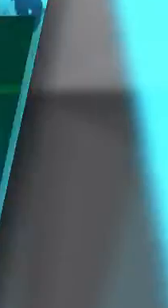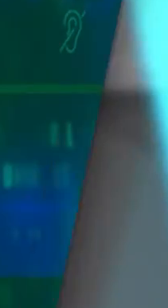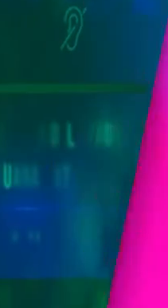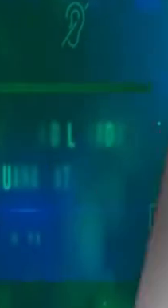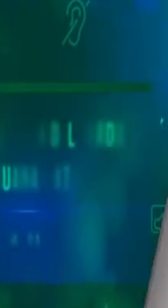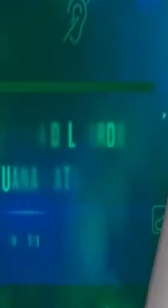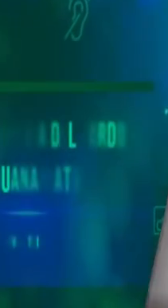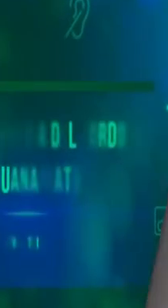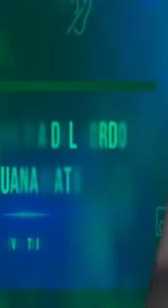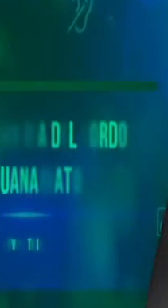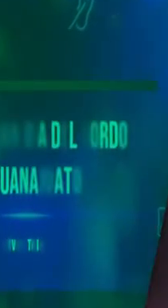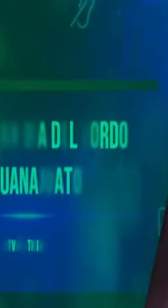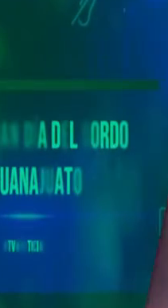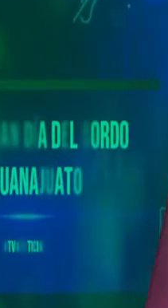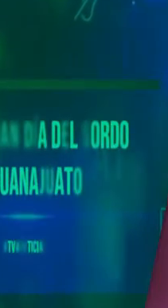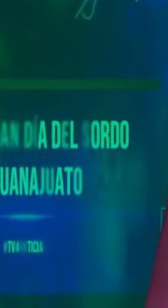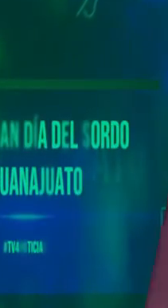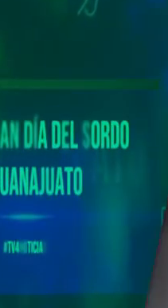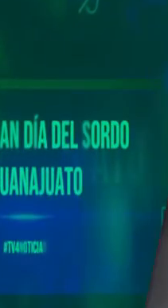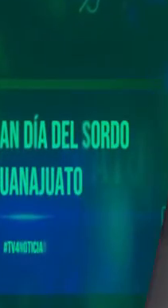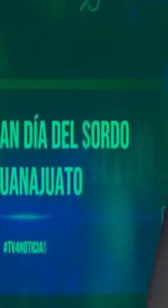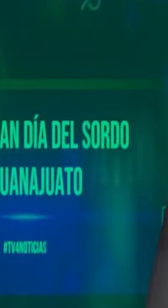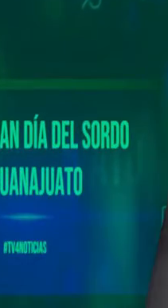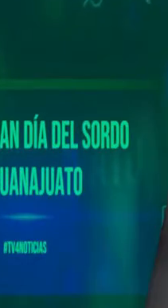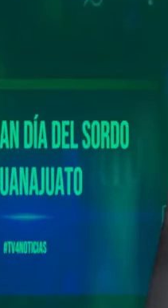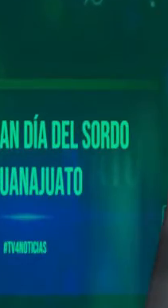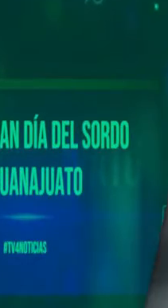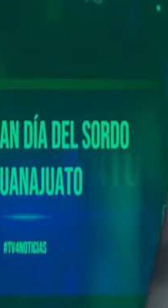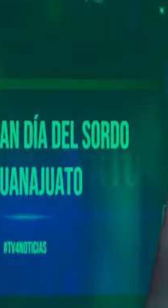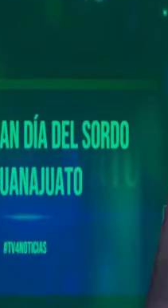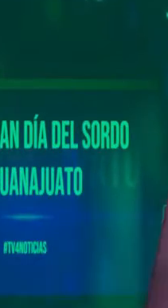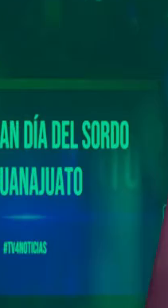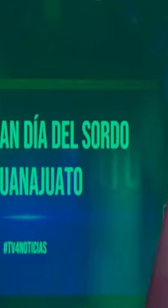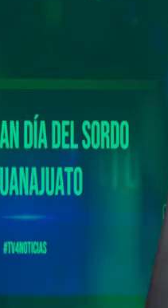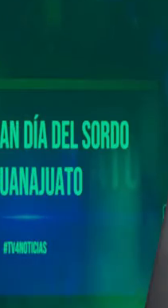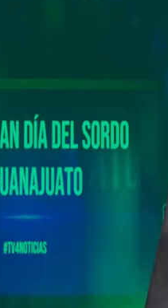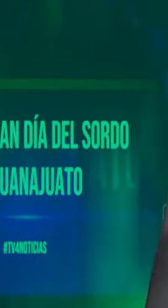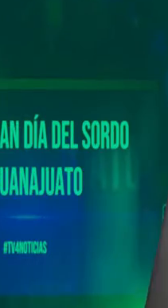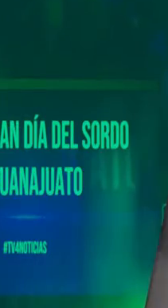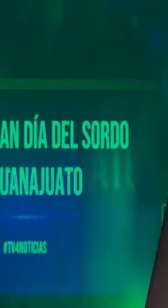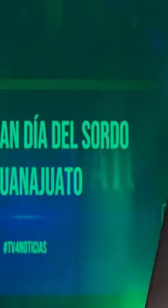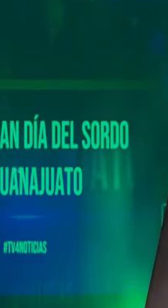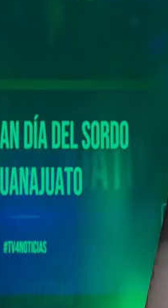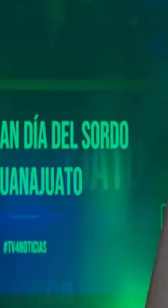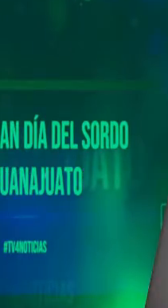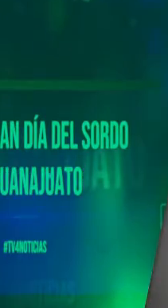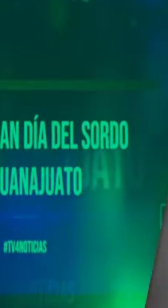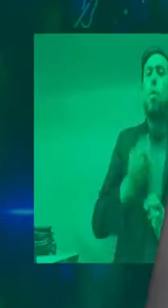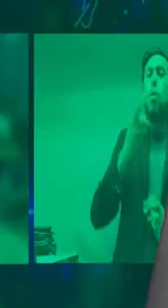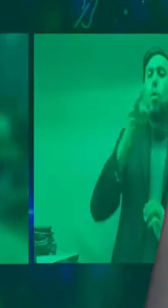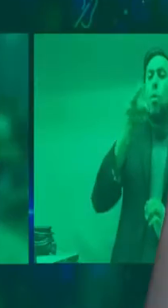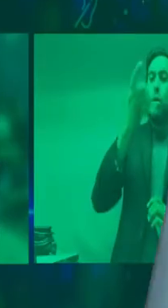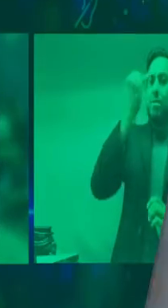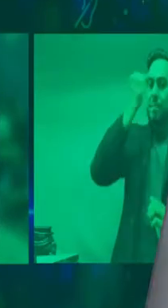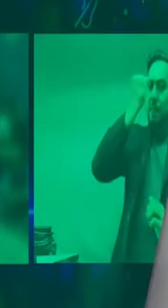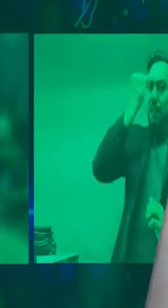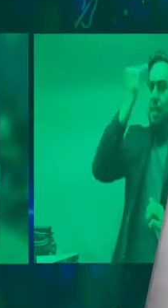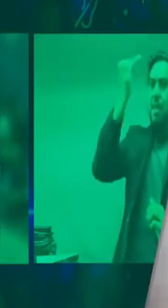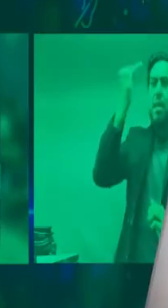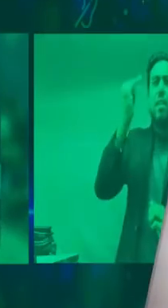En México, el lenguaje de señas está reconocido como lengua nacional y se considera patrimonio lingüístico de la nación.